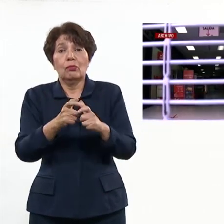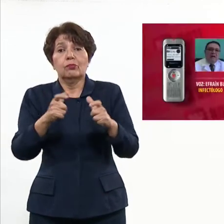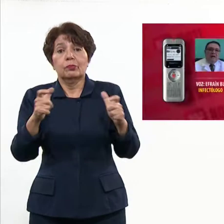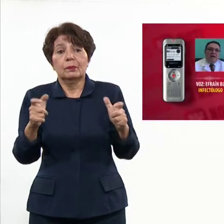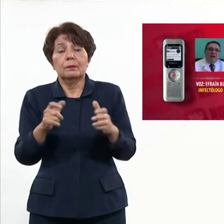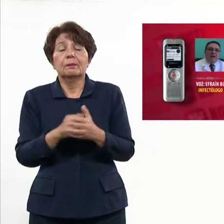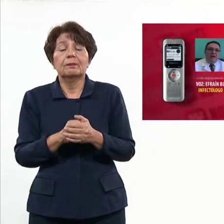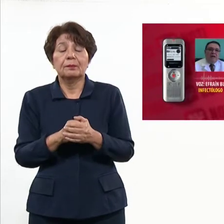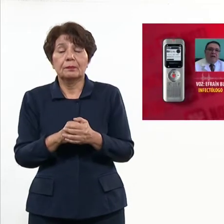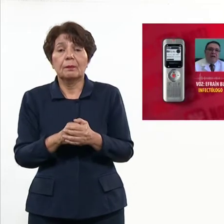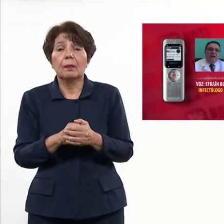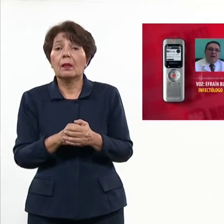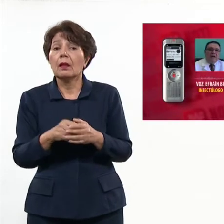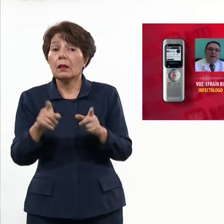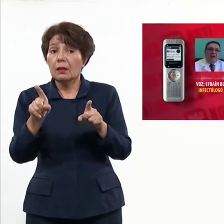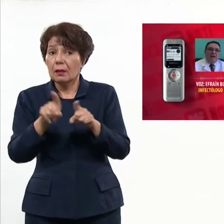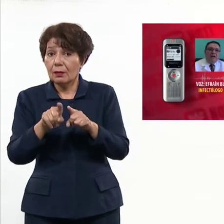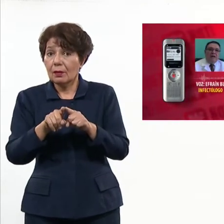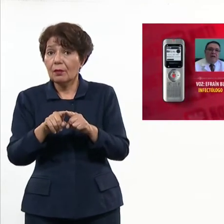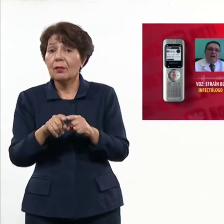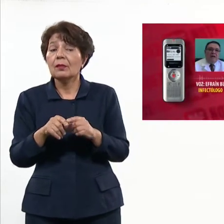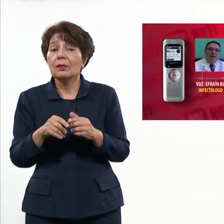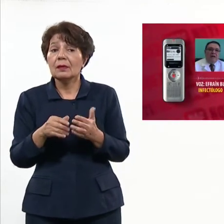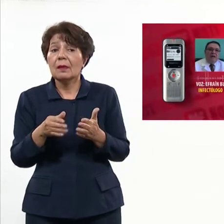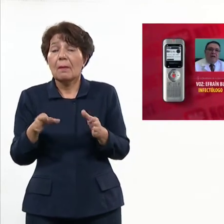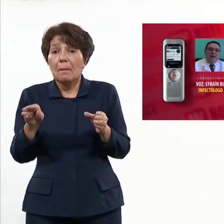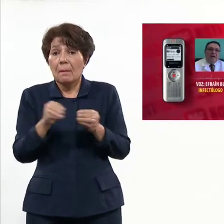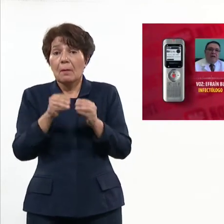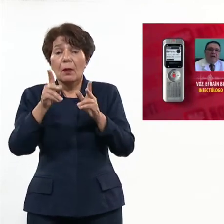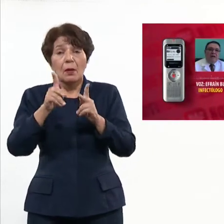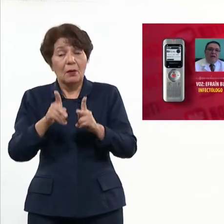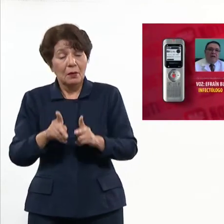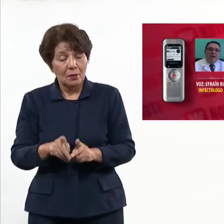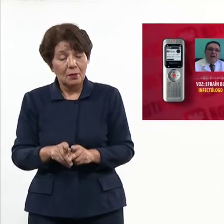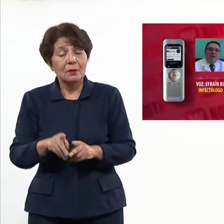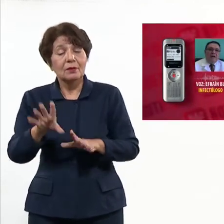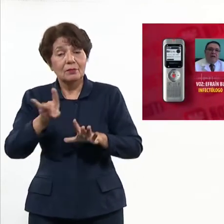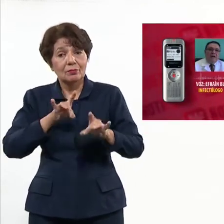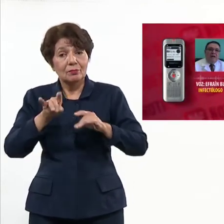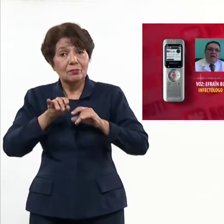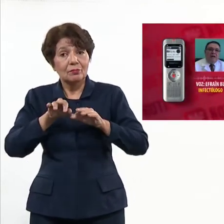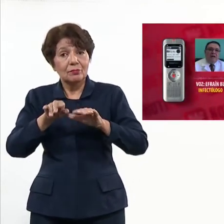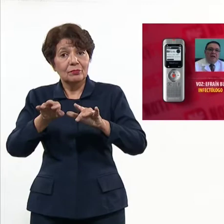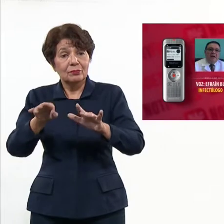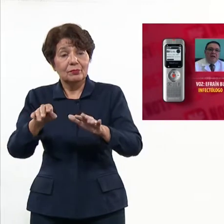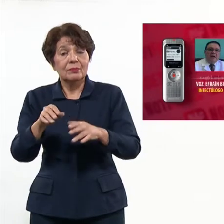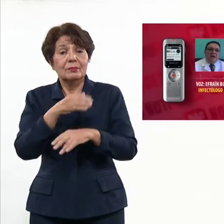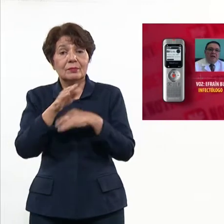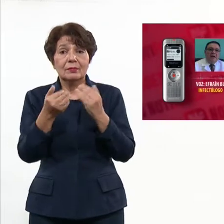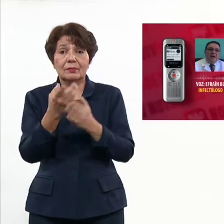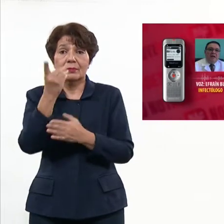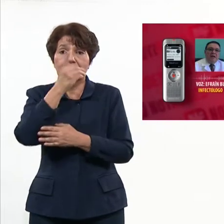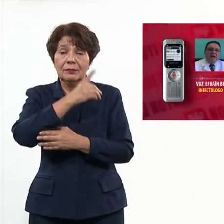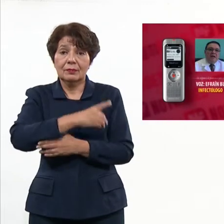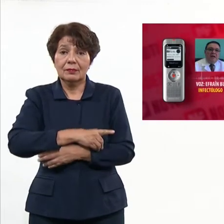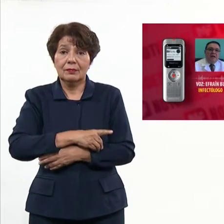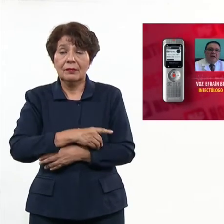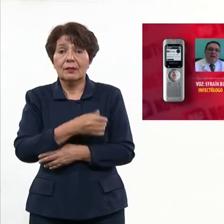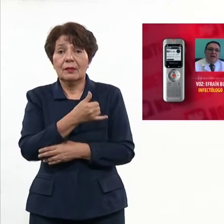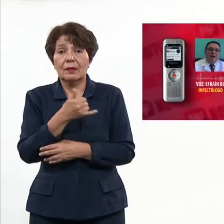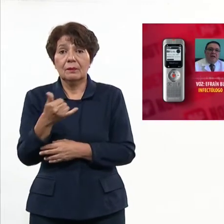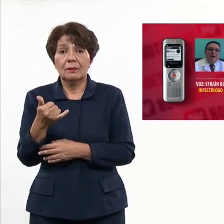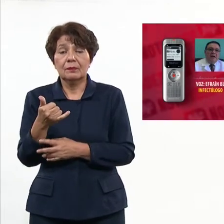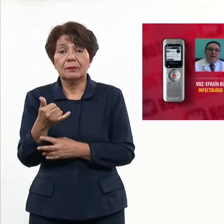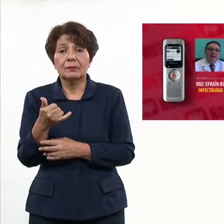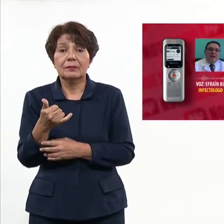economía también paulatinamente más gente exponiendo en el día a día y máxime